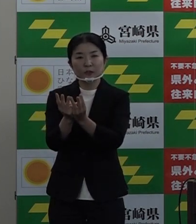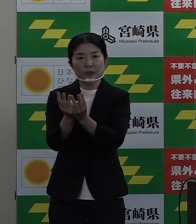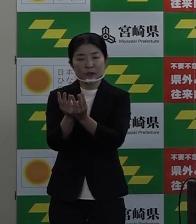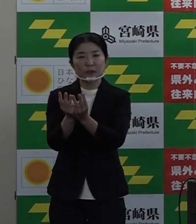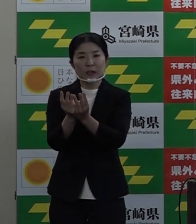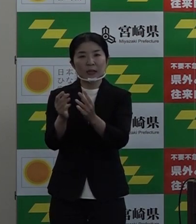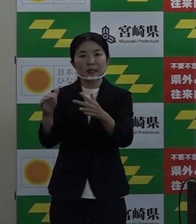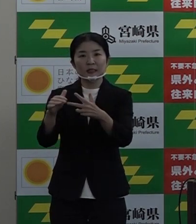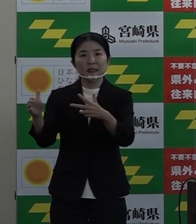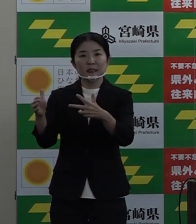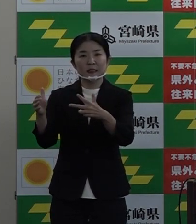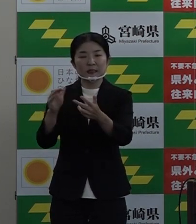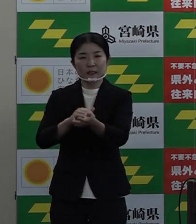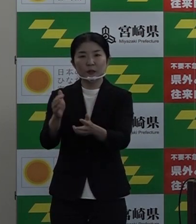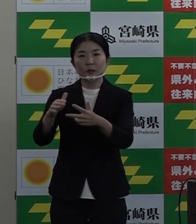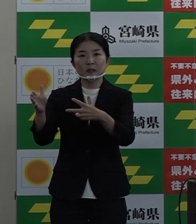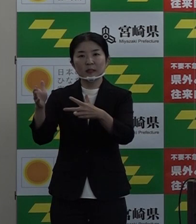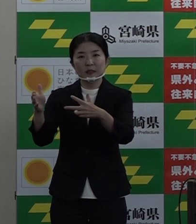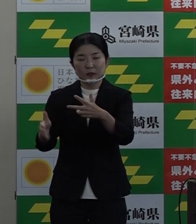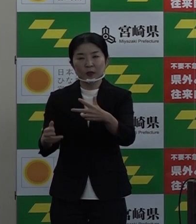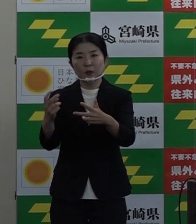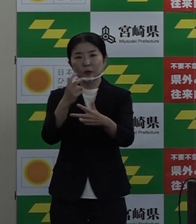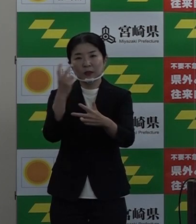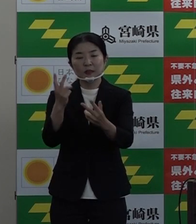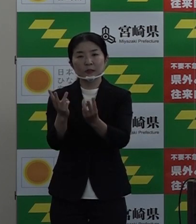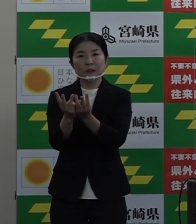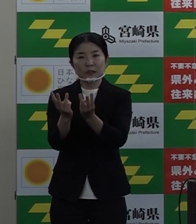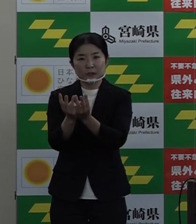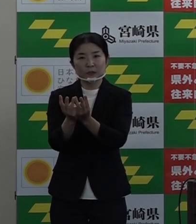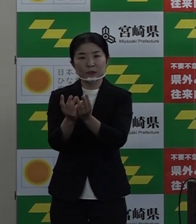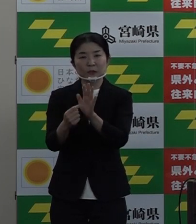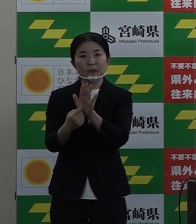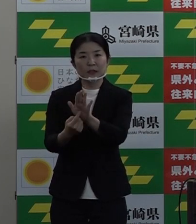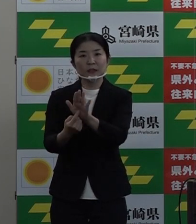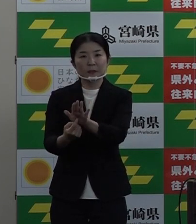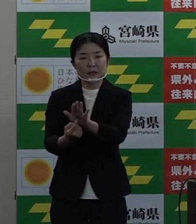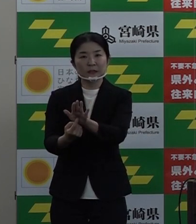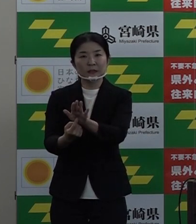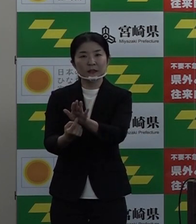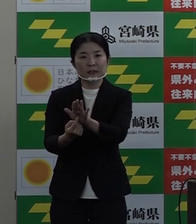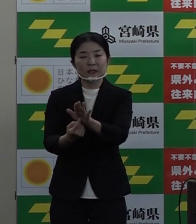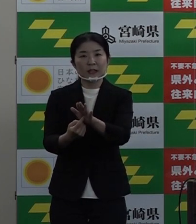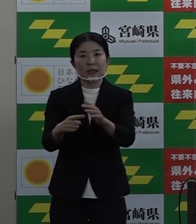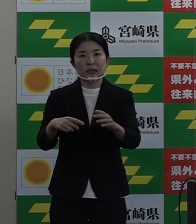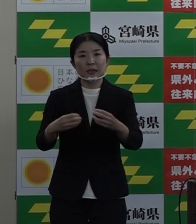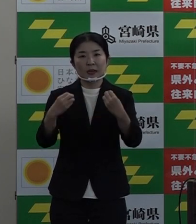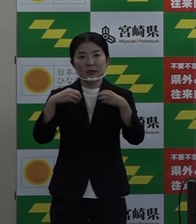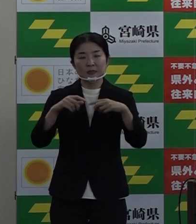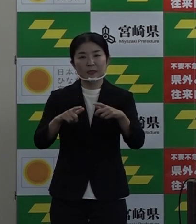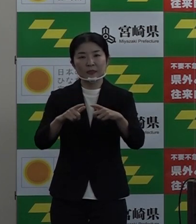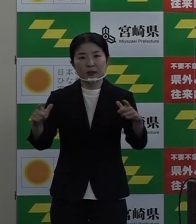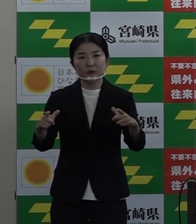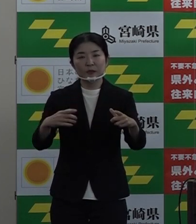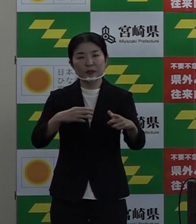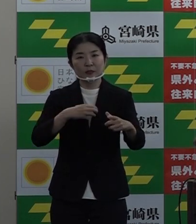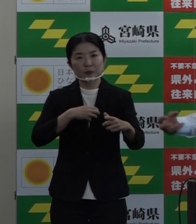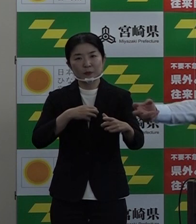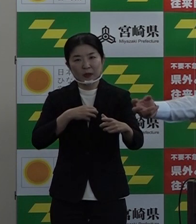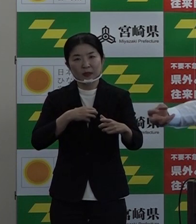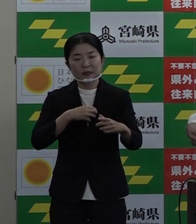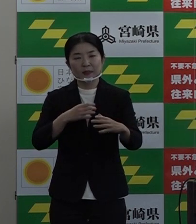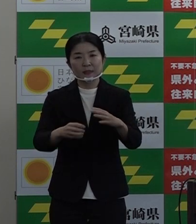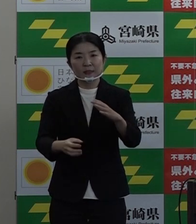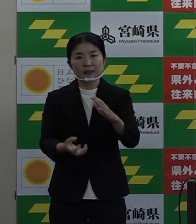10人前後確認をされているということは、感染の拡大につながりかねない火種という